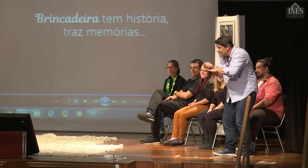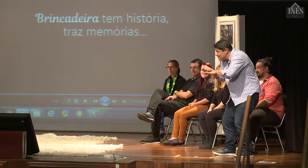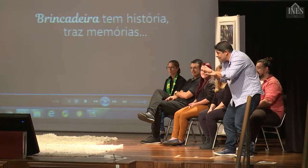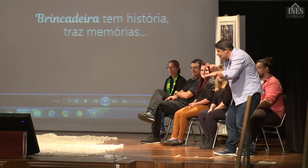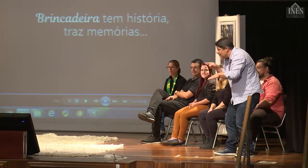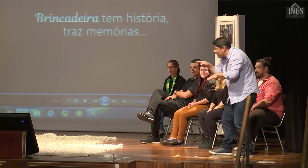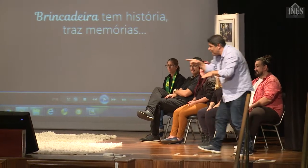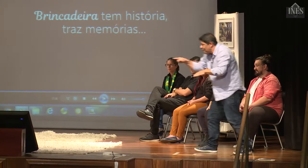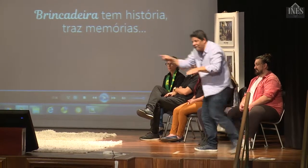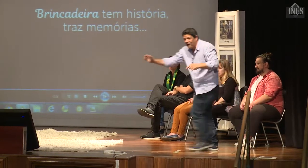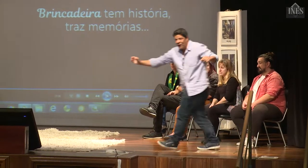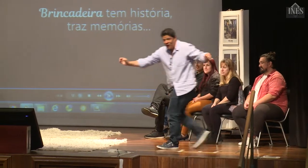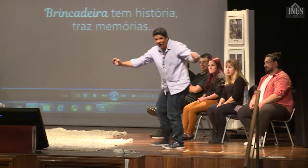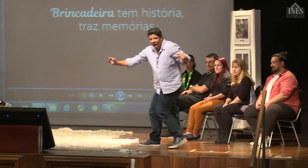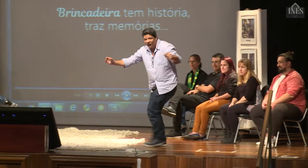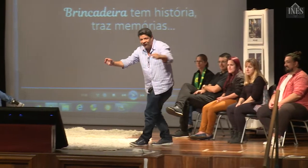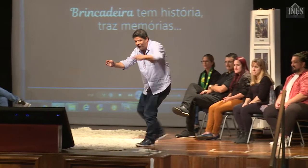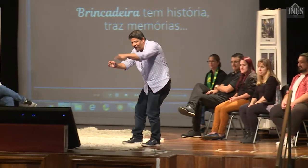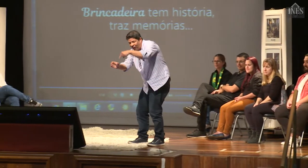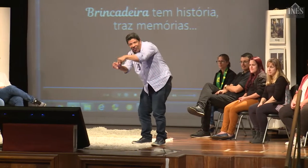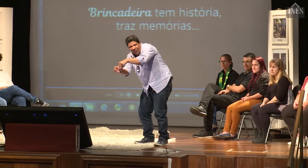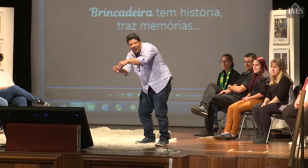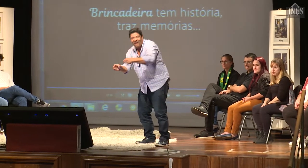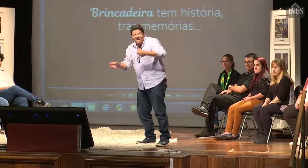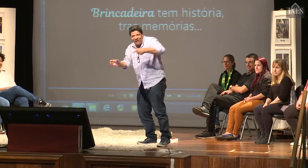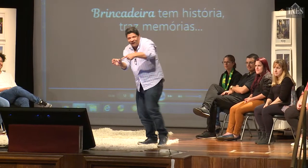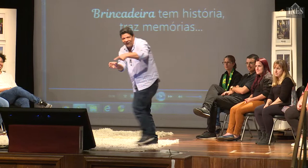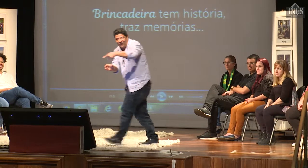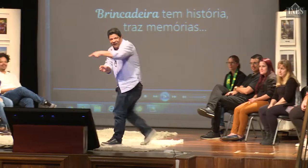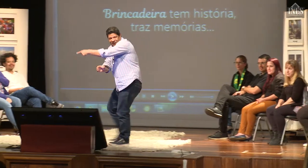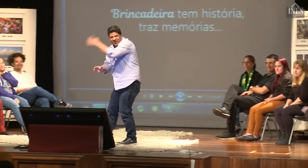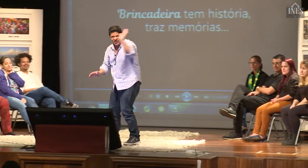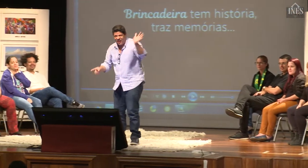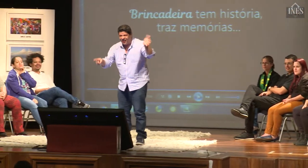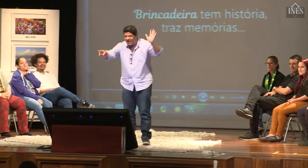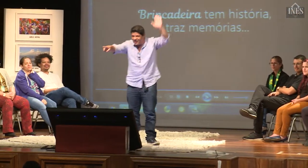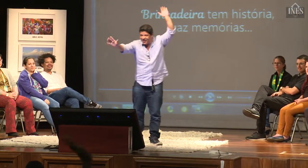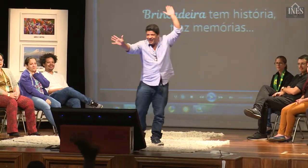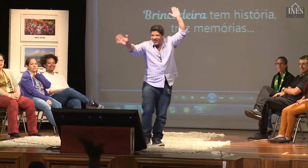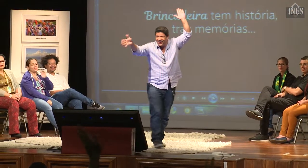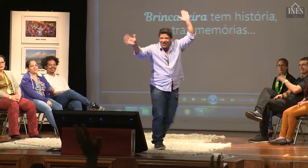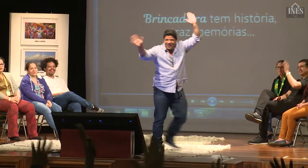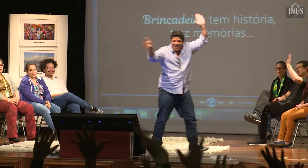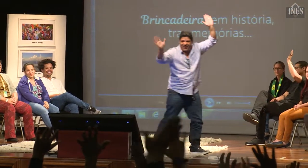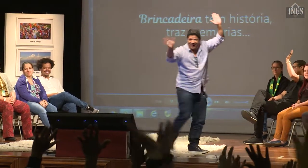A que chegasse mais perto da búlica, tinha que acertar o do meio. E assim por diante. Vocês já